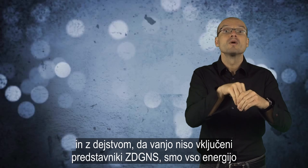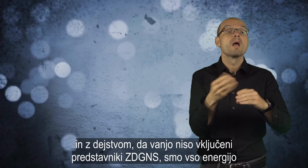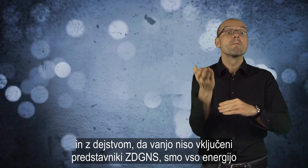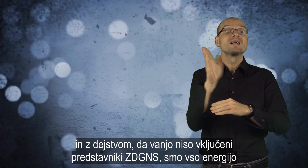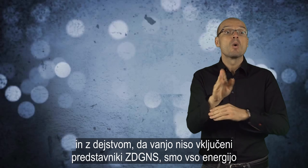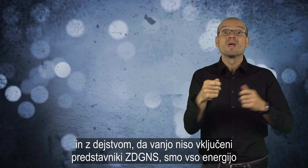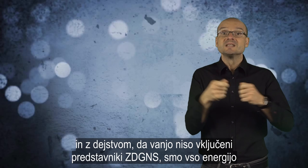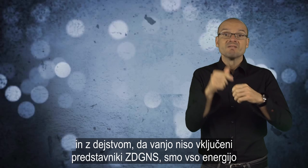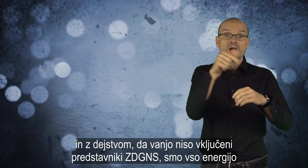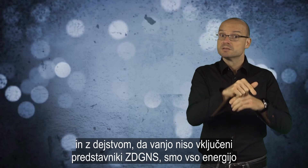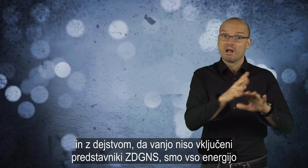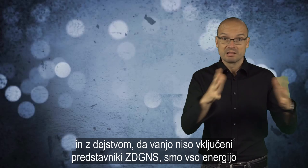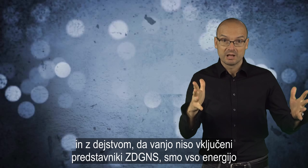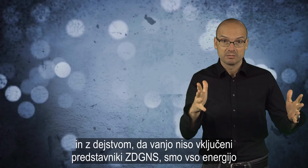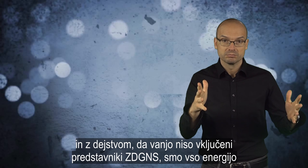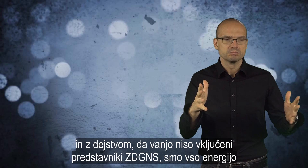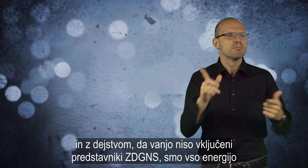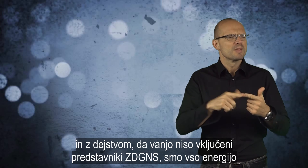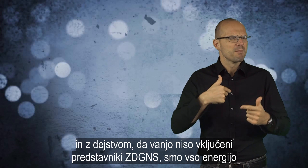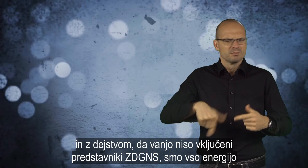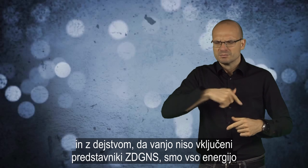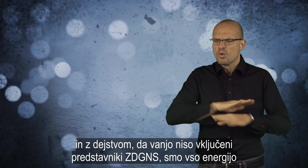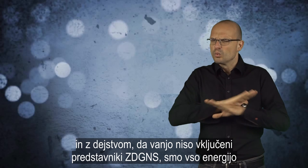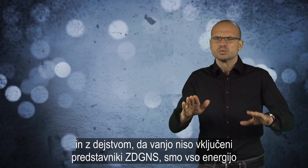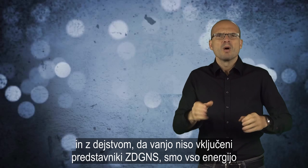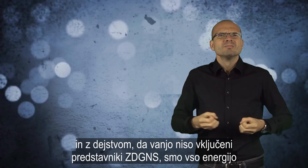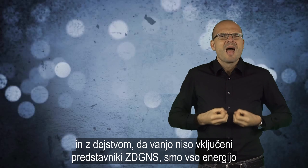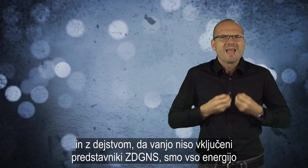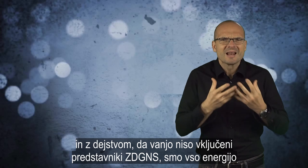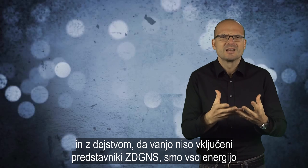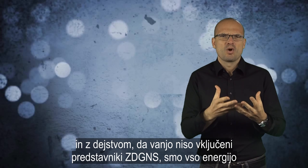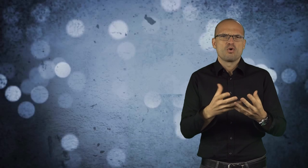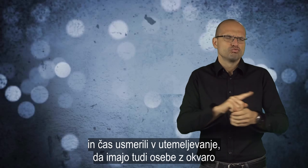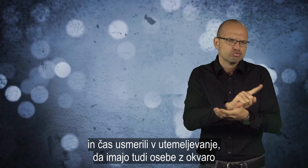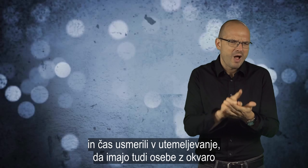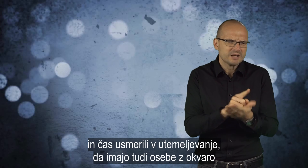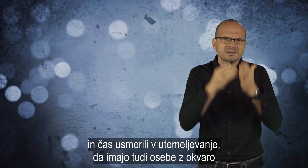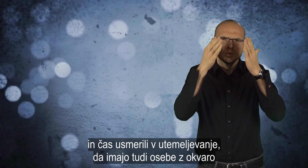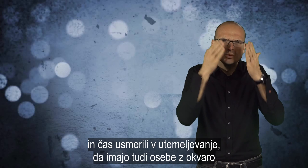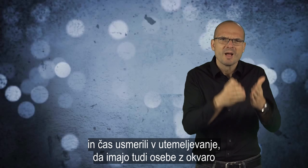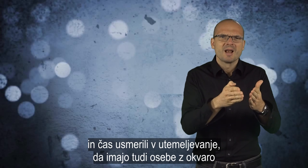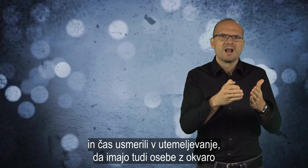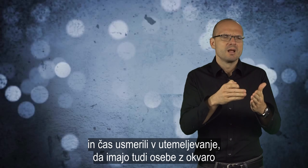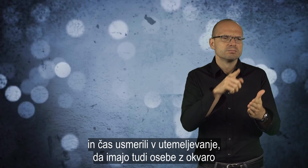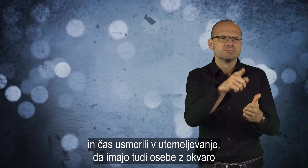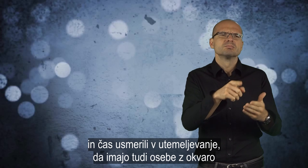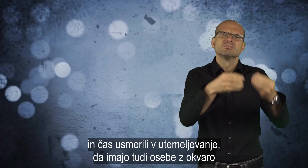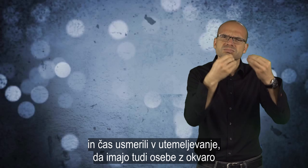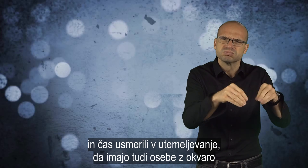da vanjo niso vključeni predstavniki zveze, smo vso energijo in čas usmerili v